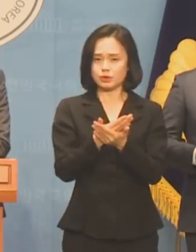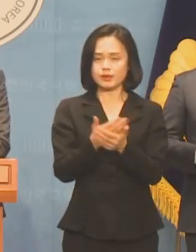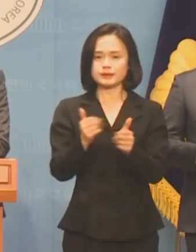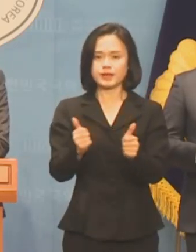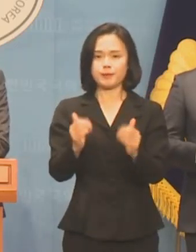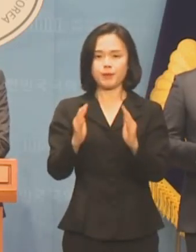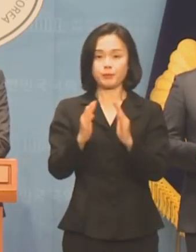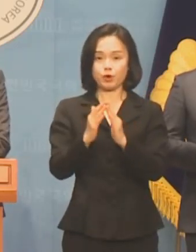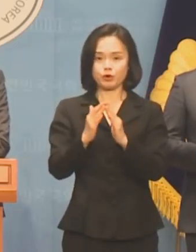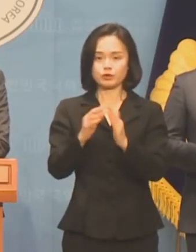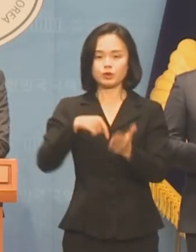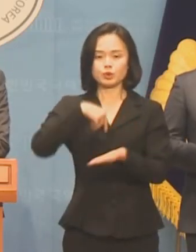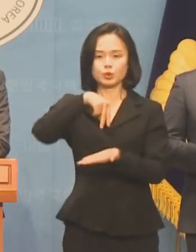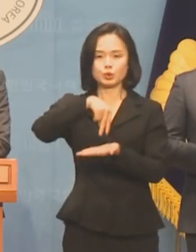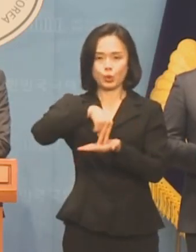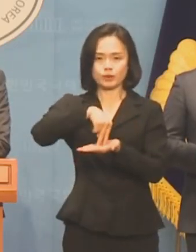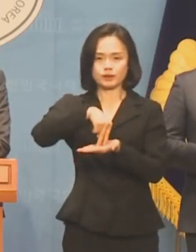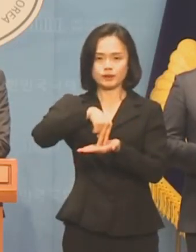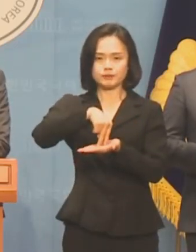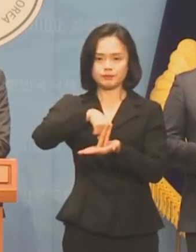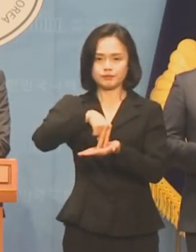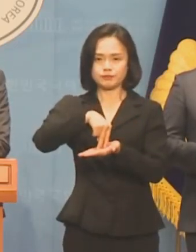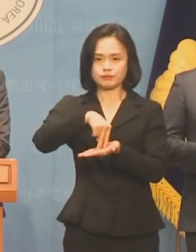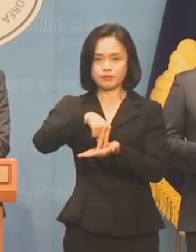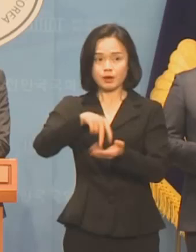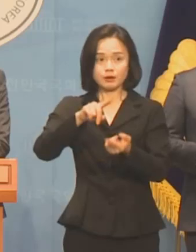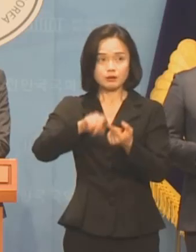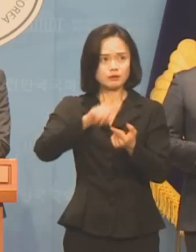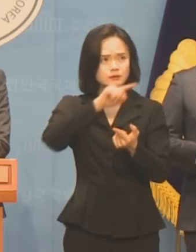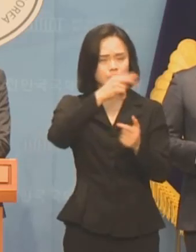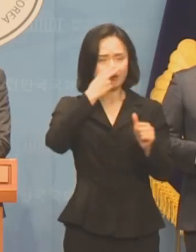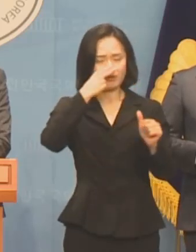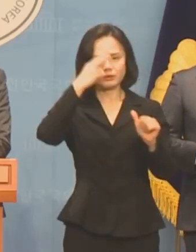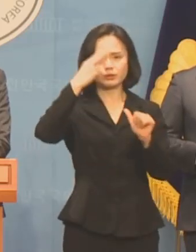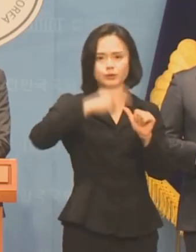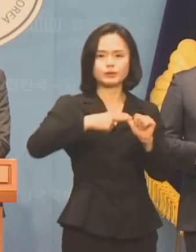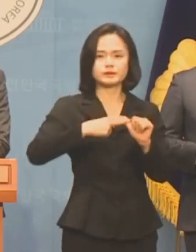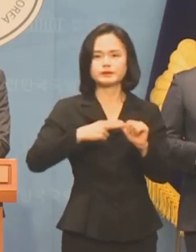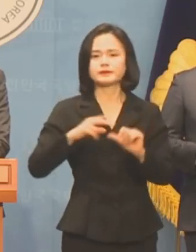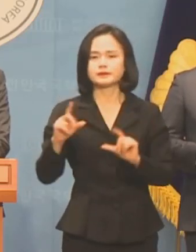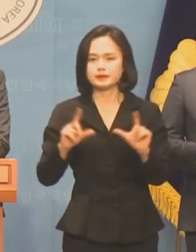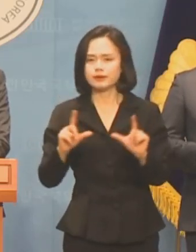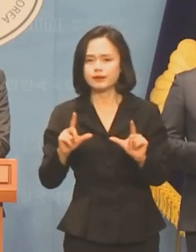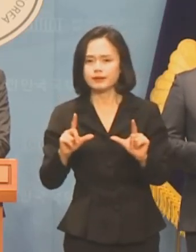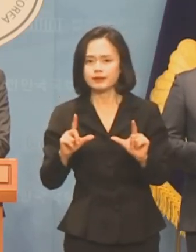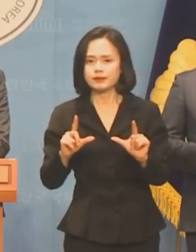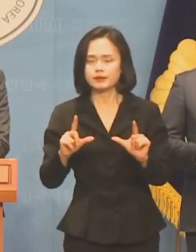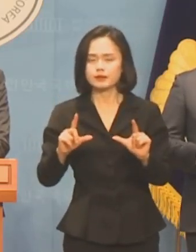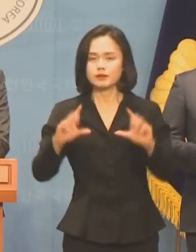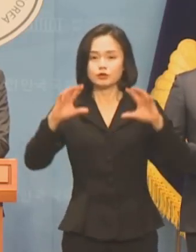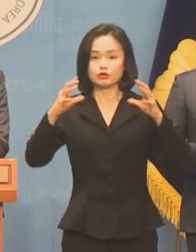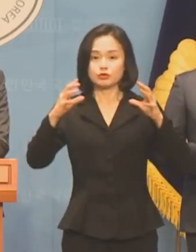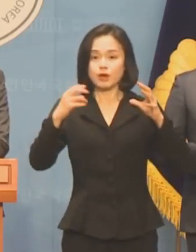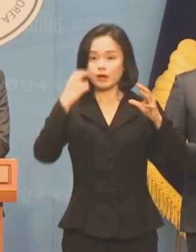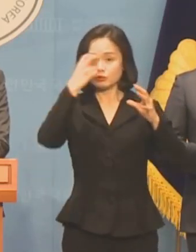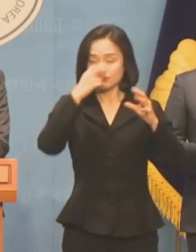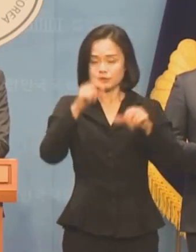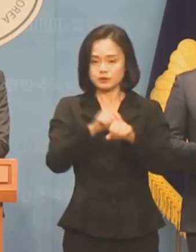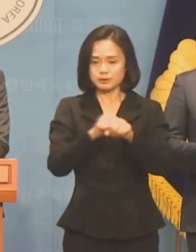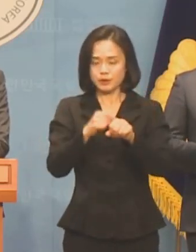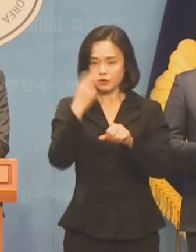사법권 독립에 대한 중대한 도전에 직면하였습니다. 국가수사본부 특별수사단이